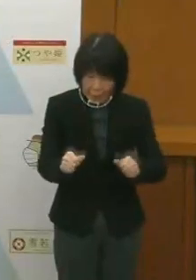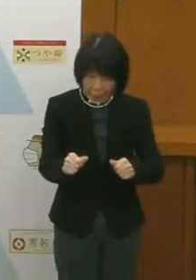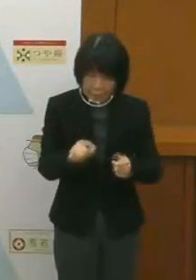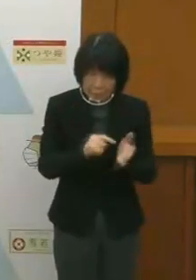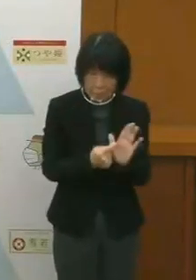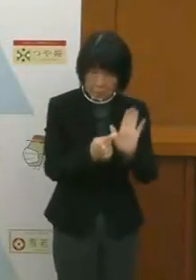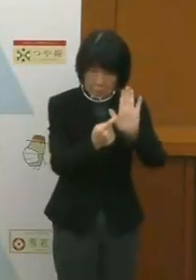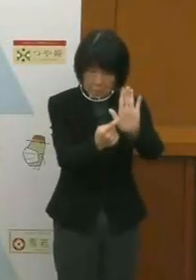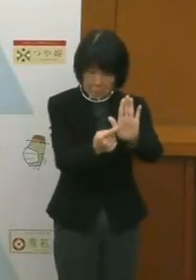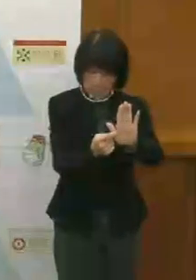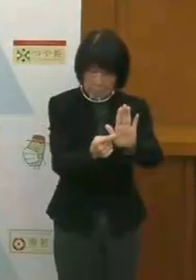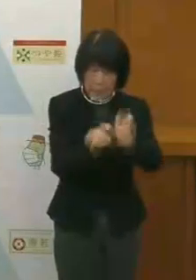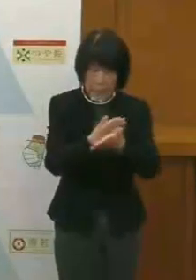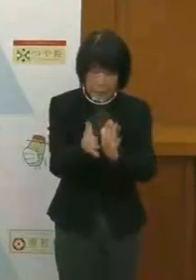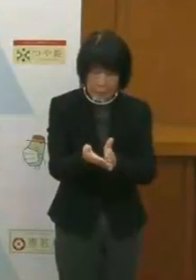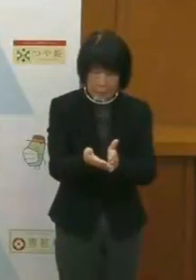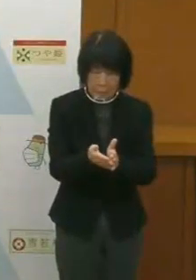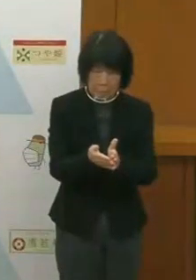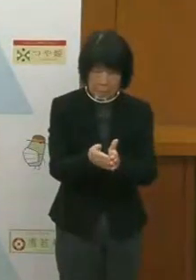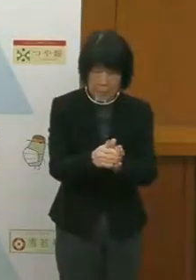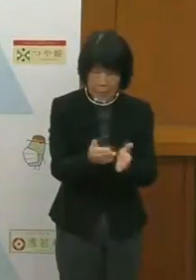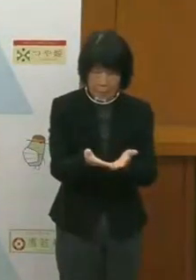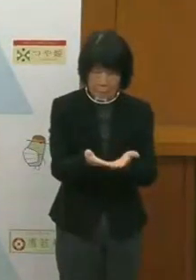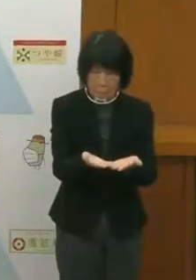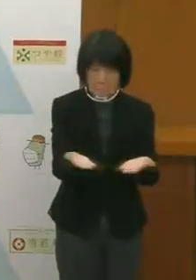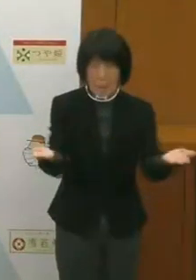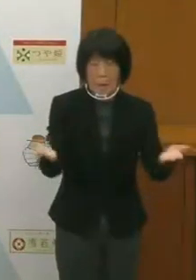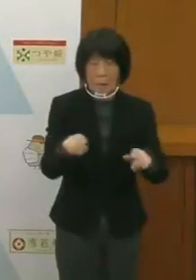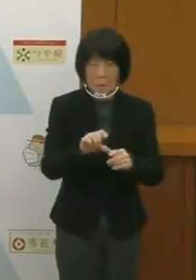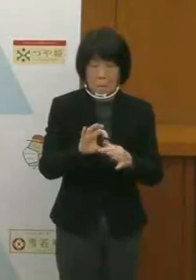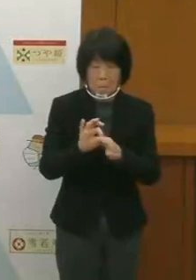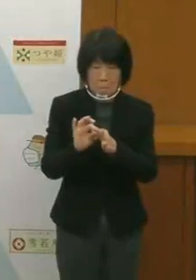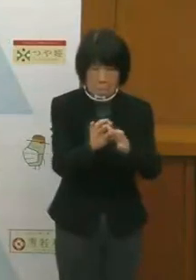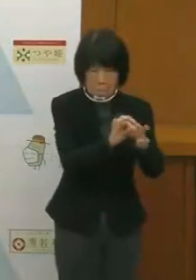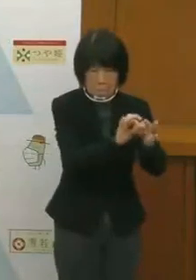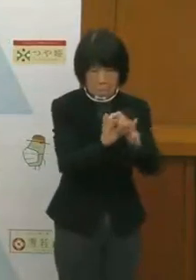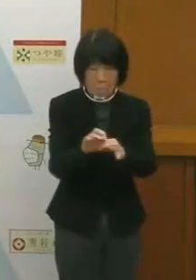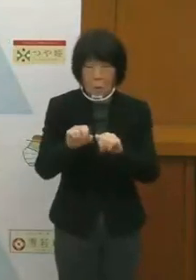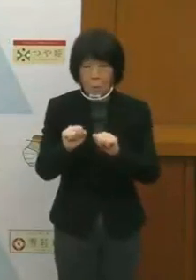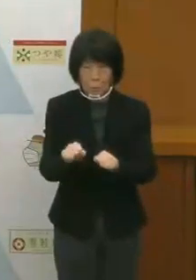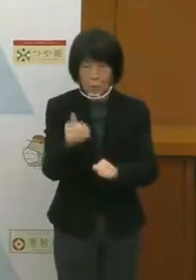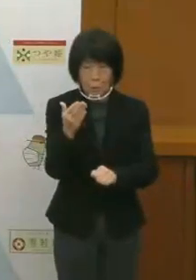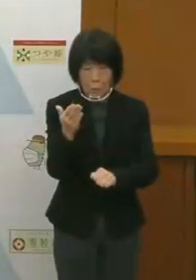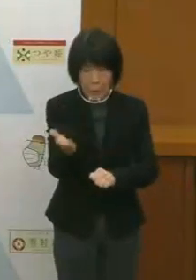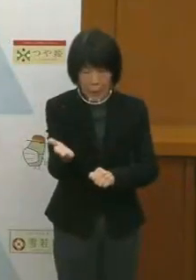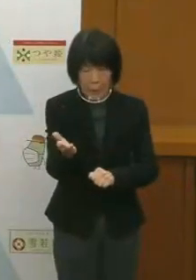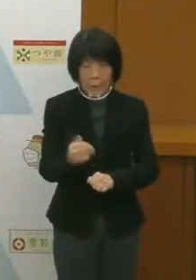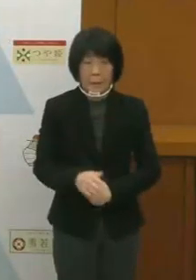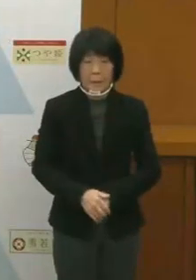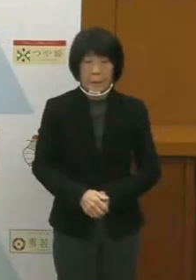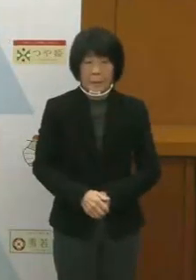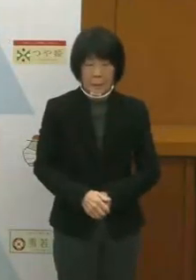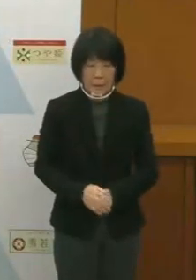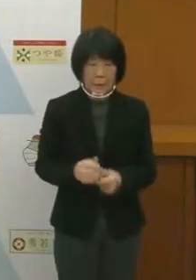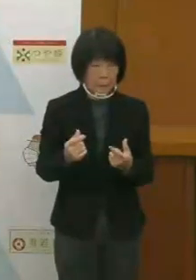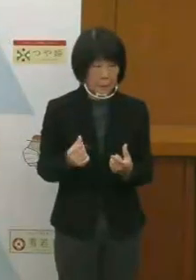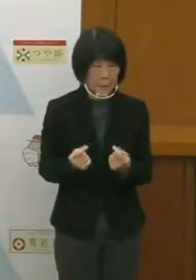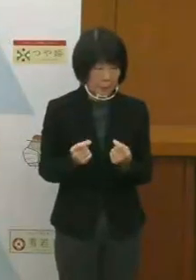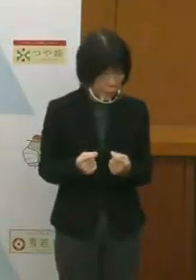して、県内にこう告知されるということになるのでしょうか。 はい、はい、そうです